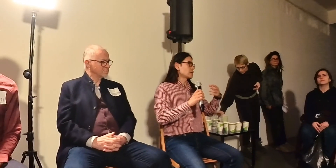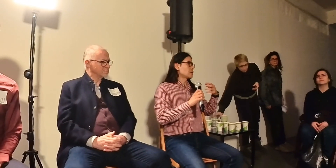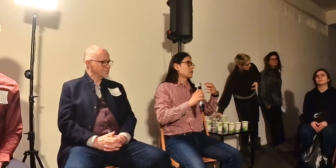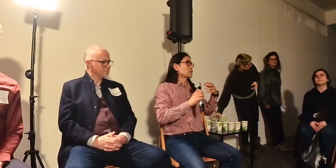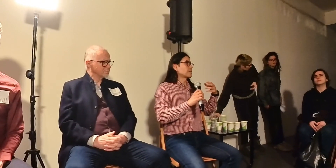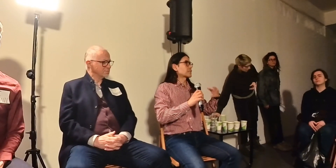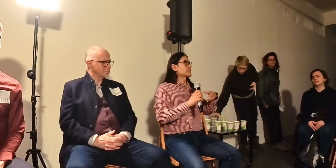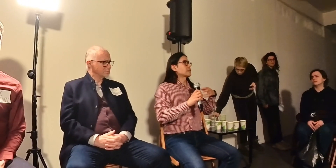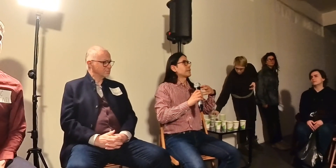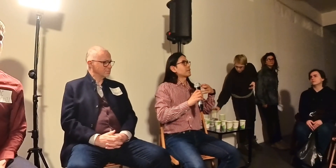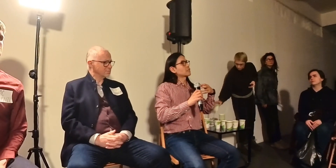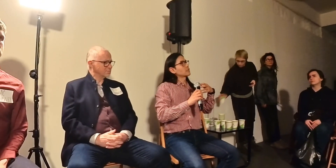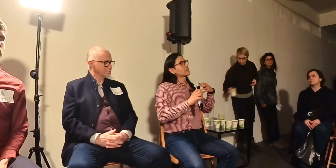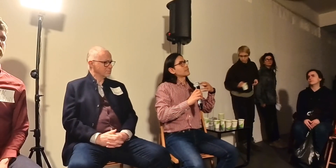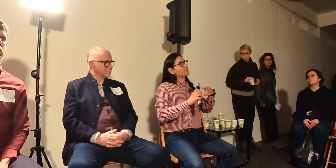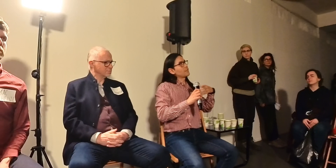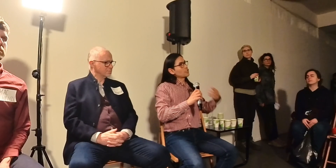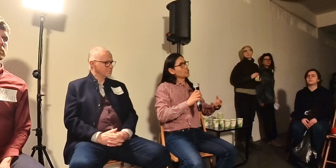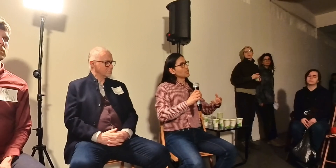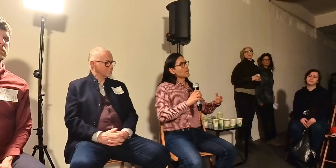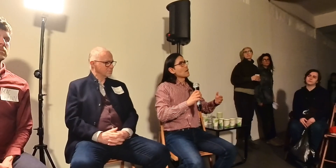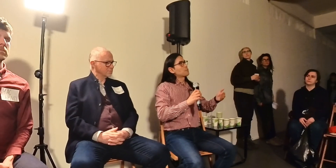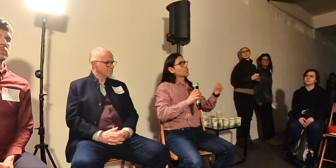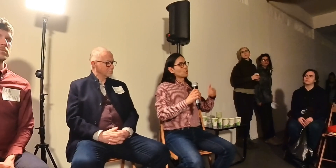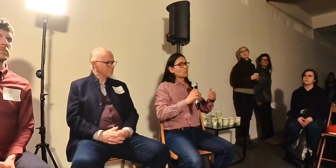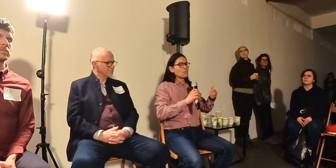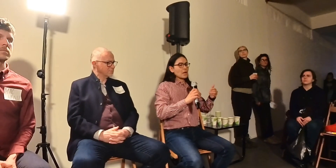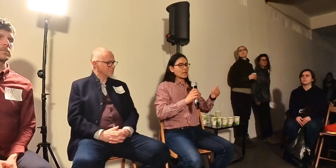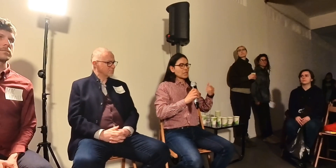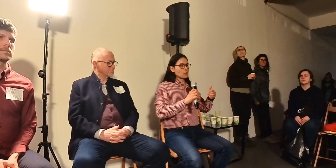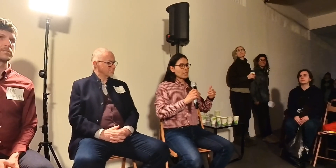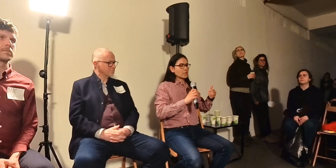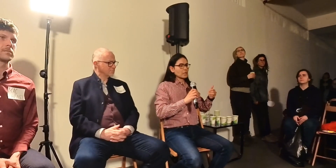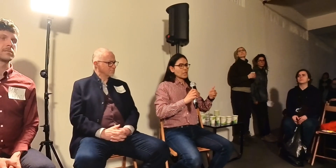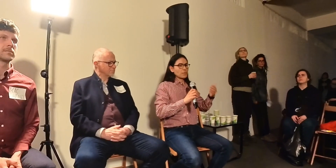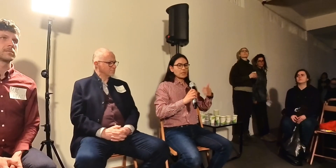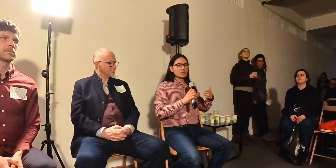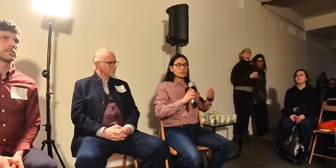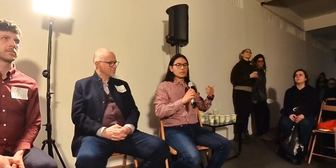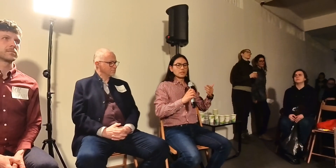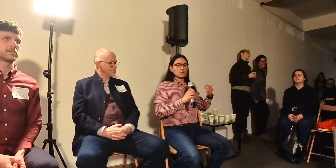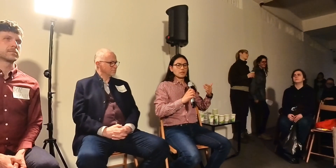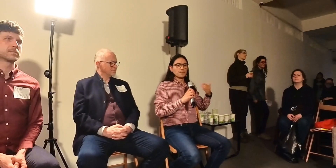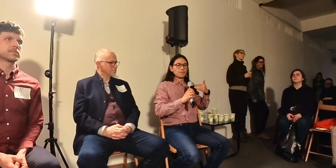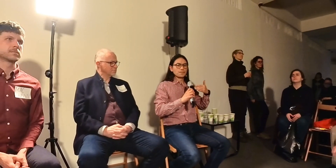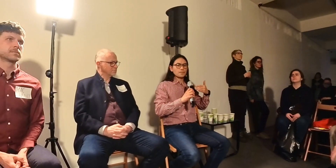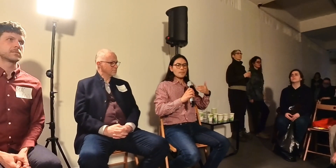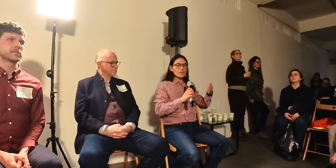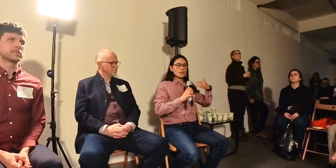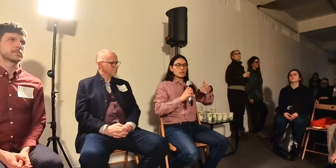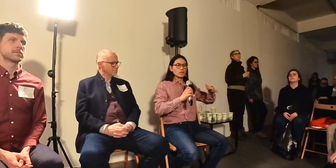způsob, jak se vyjadřit při tom a zároveň nebýt